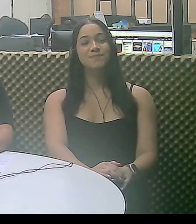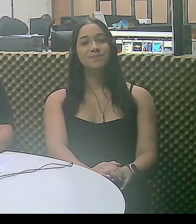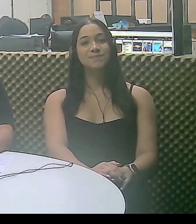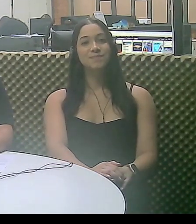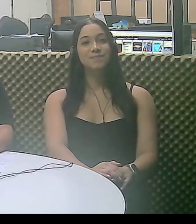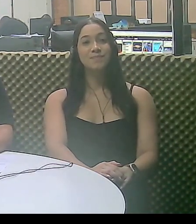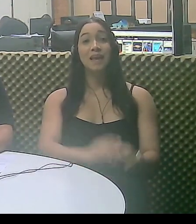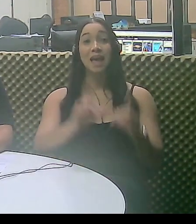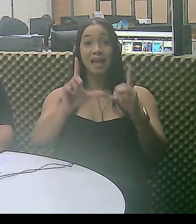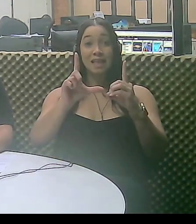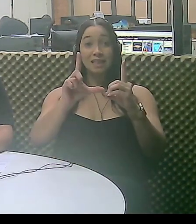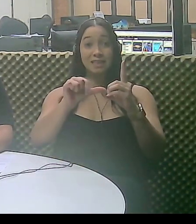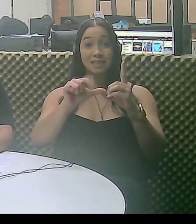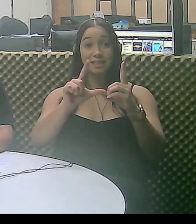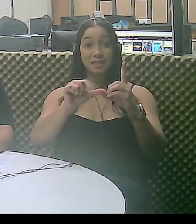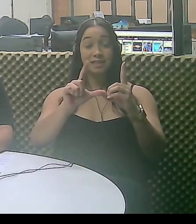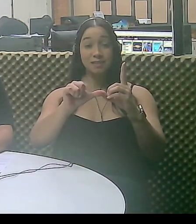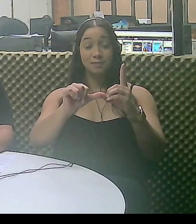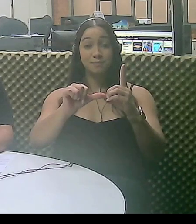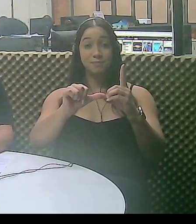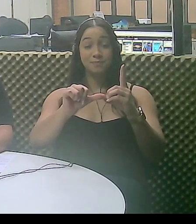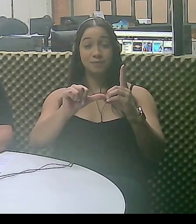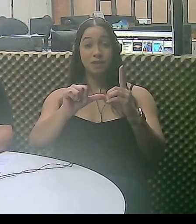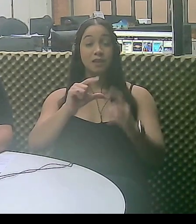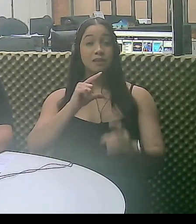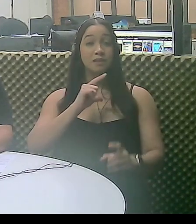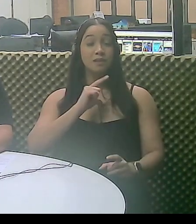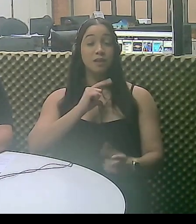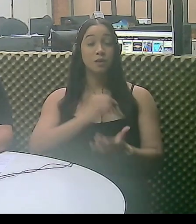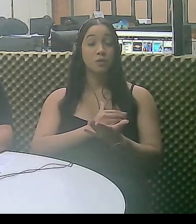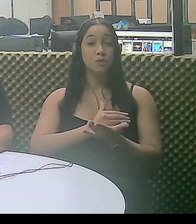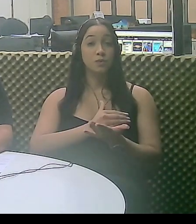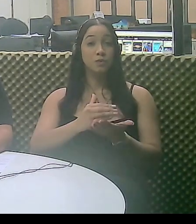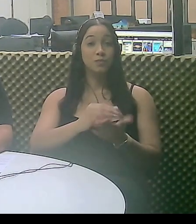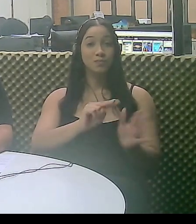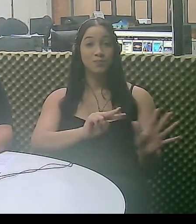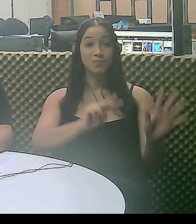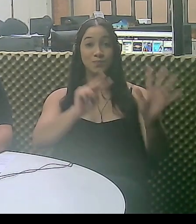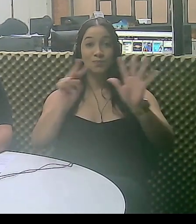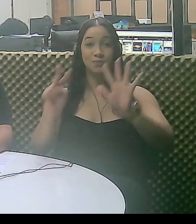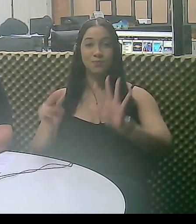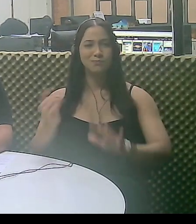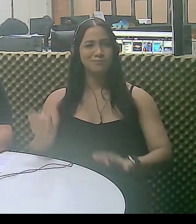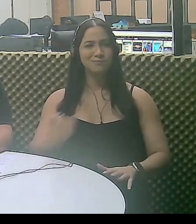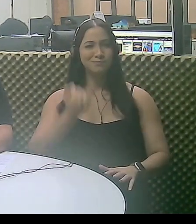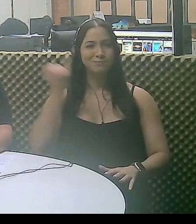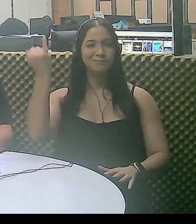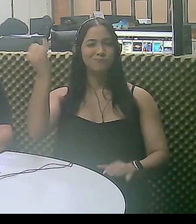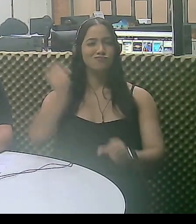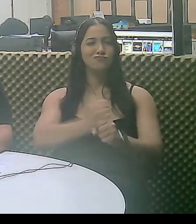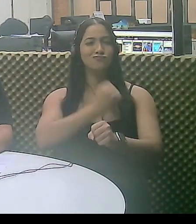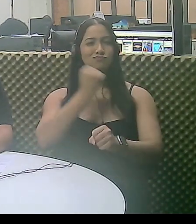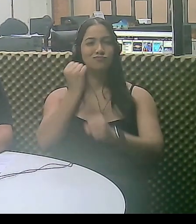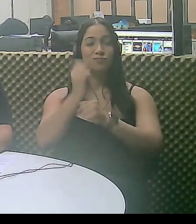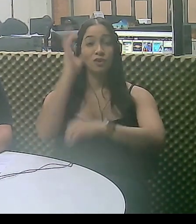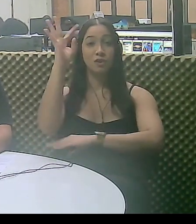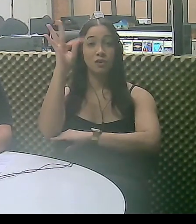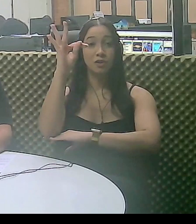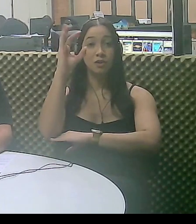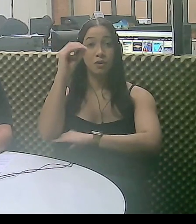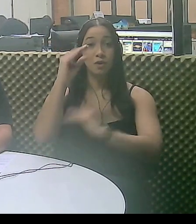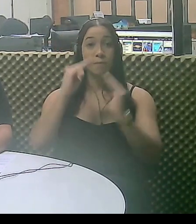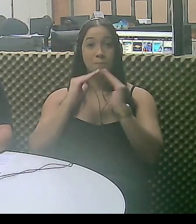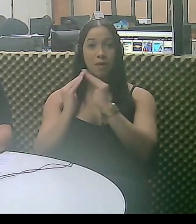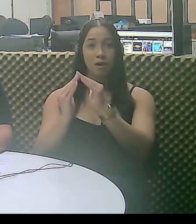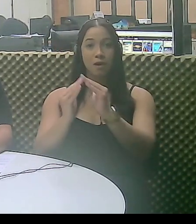O Departamento Municipal de Água e Esgoto, o DEMAI, iniciou nesta semana mais uma importante obra no bairro Tocantins.